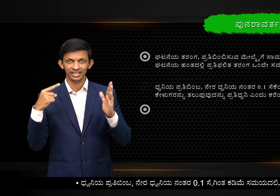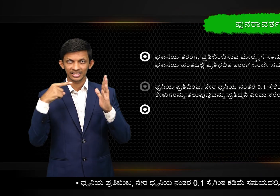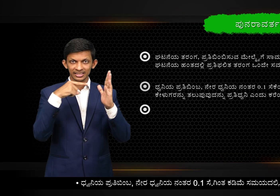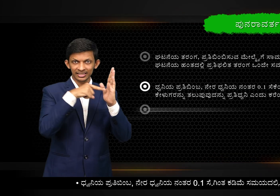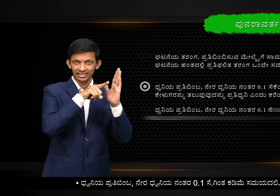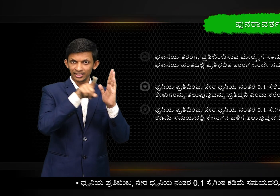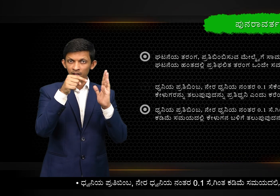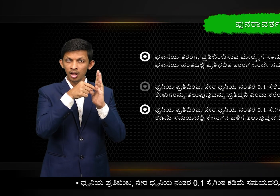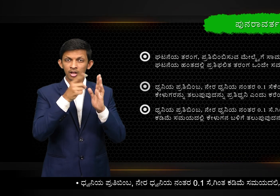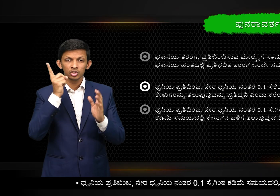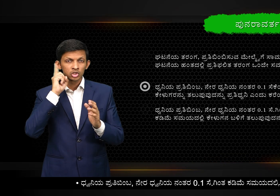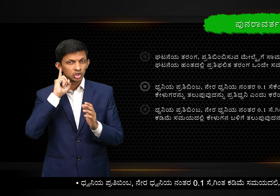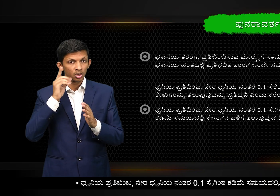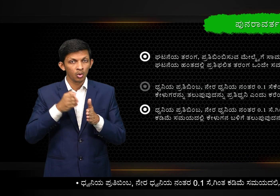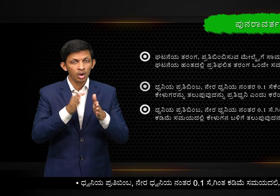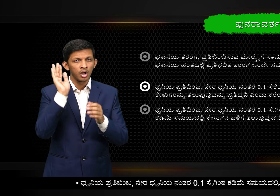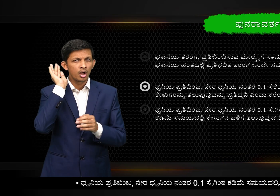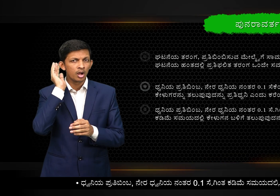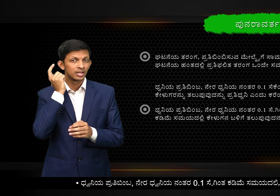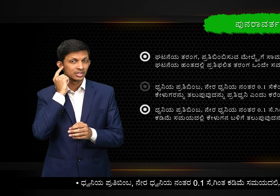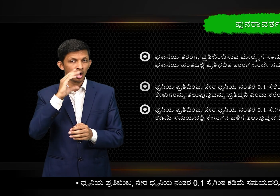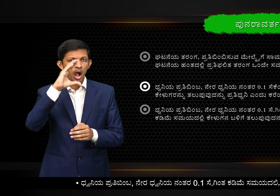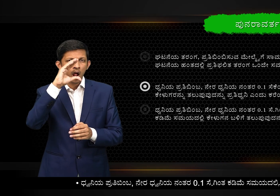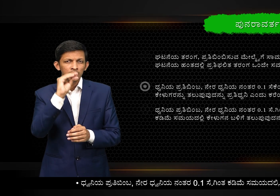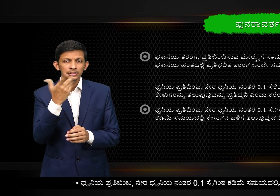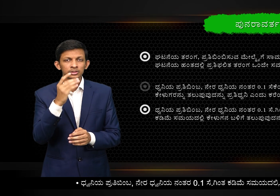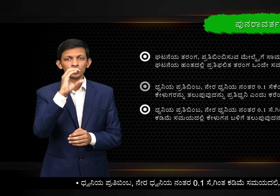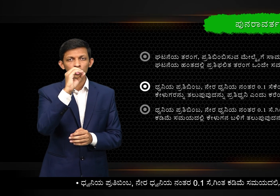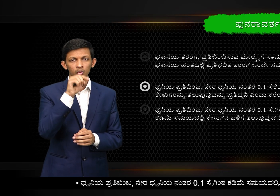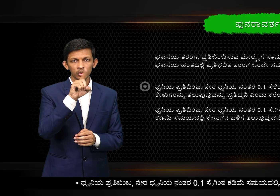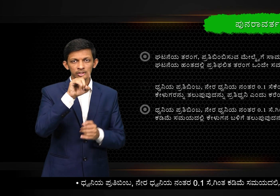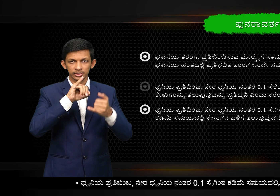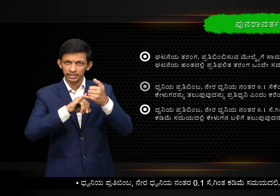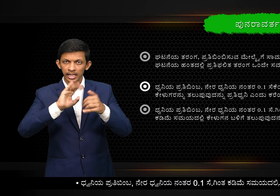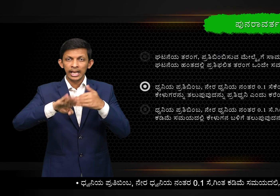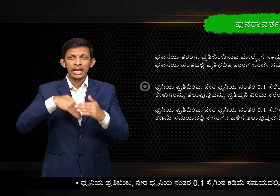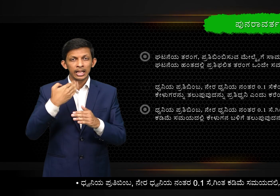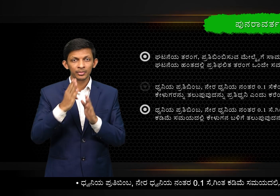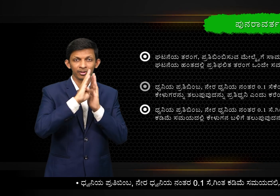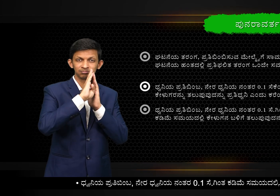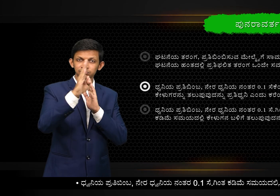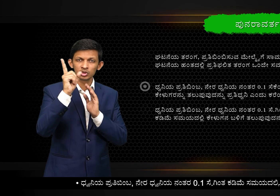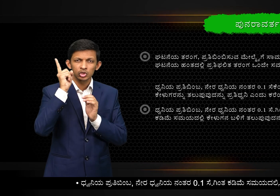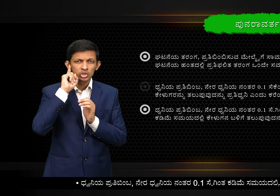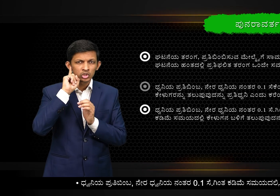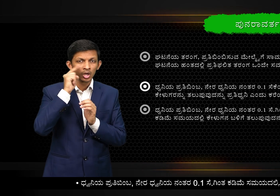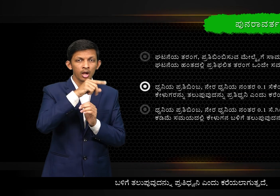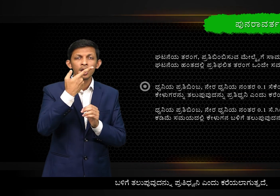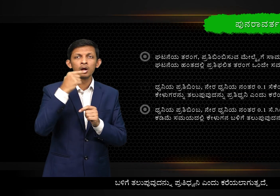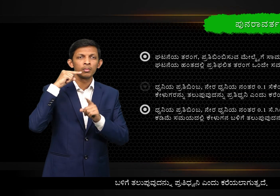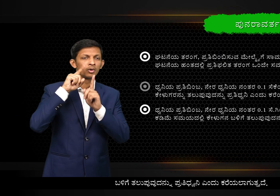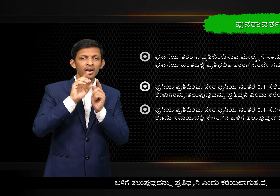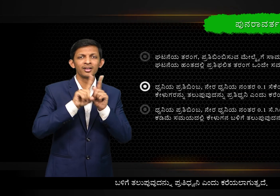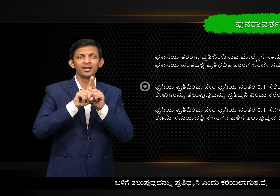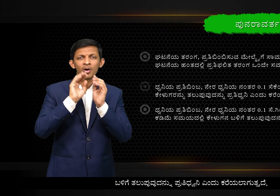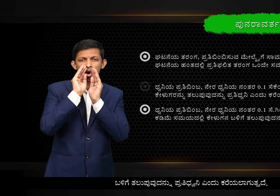ಧ್ವನಿಯ ಪ್ರತಿಬಿಂಬ ನೇರ ಧ್ವನಿಯ ನಂತರ 0.1 ಸೆಂಟಿಮೀಟರ್ಗಿಂತ ಕಡಿಮೆ ಸಮಯದಲ್ಲಿ ಕೇಳುಗನ